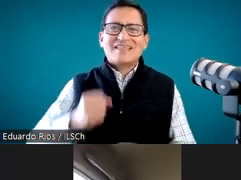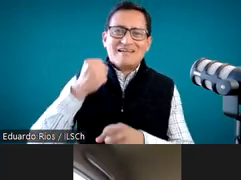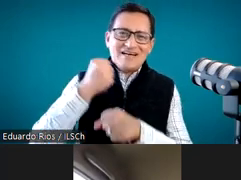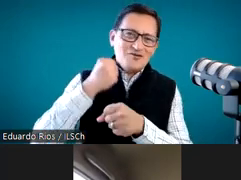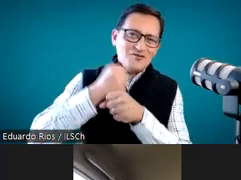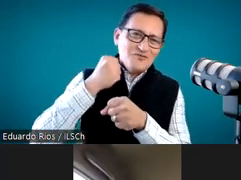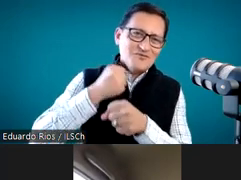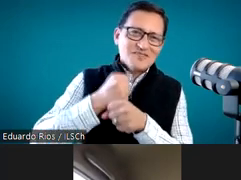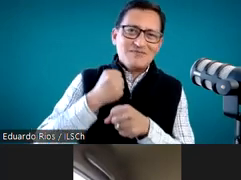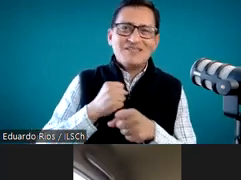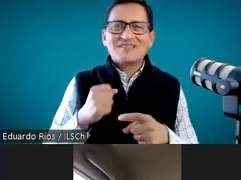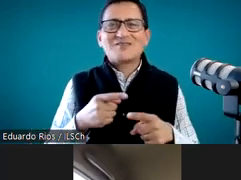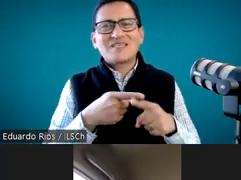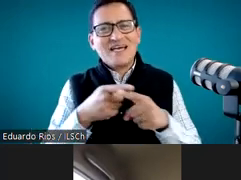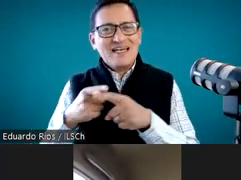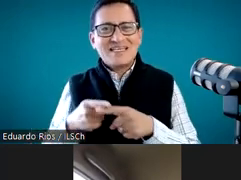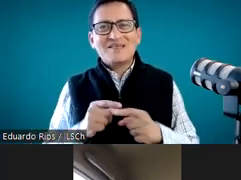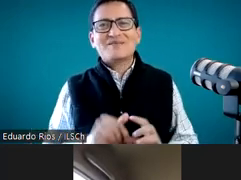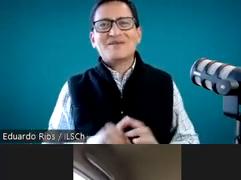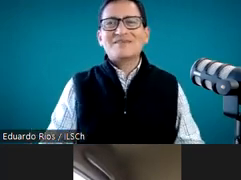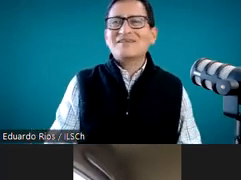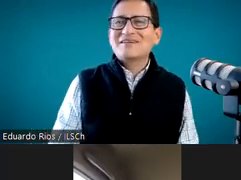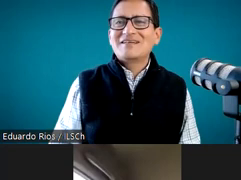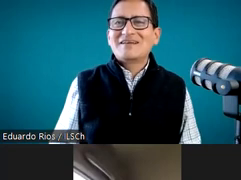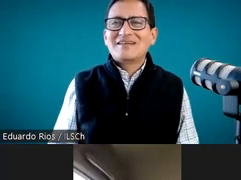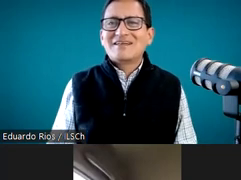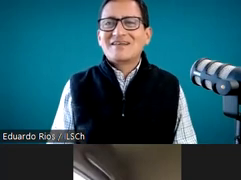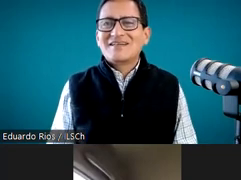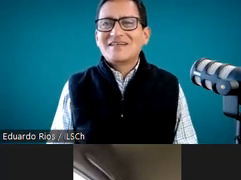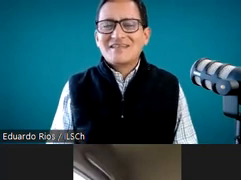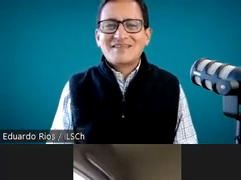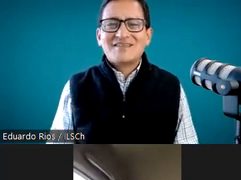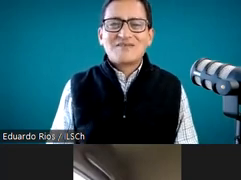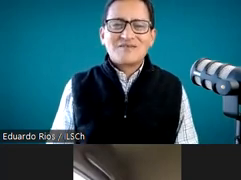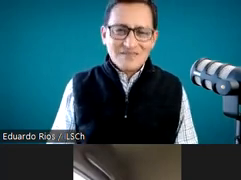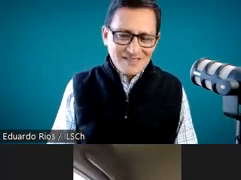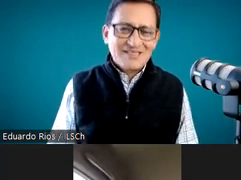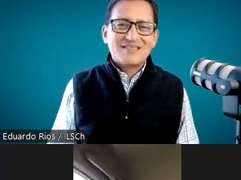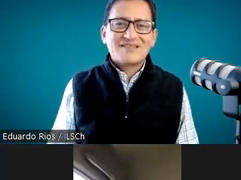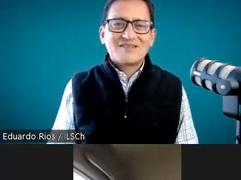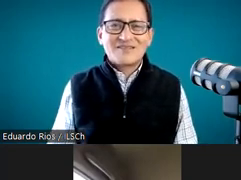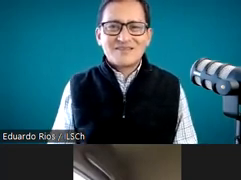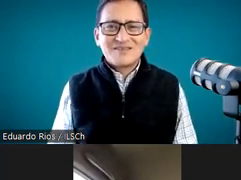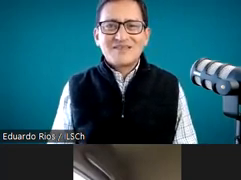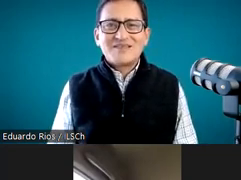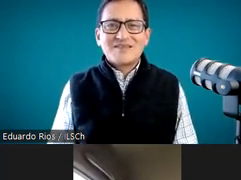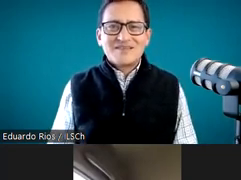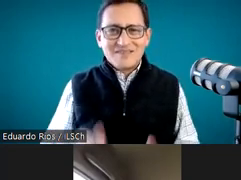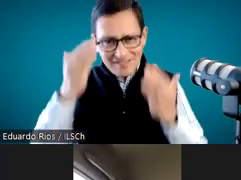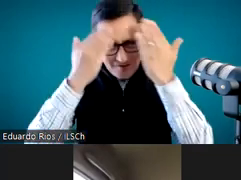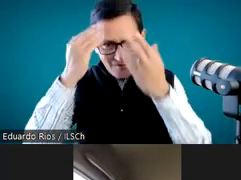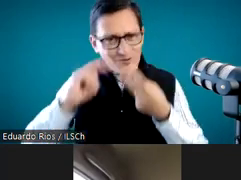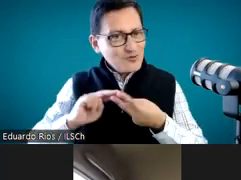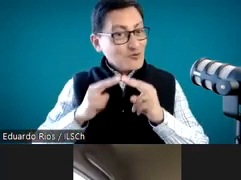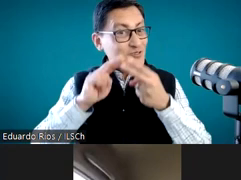ya, trabajo, ¿qué más? Social, ¿qué más aprendieron? Técnico, trabajo, social, psicólogo,